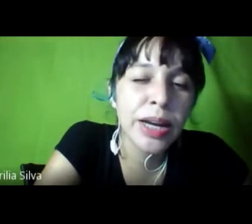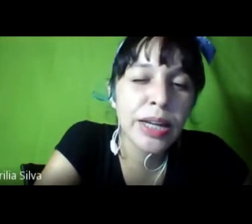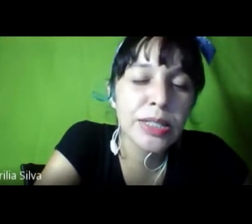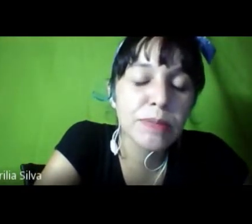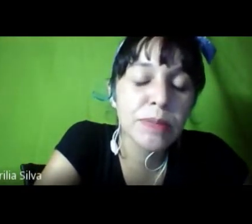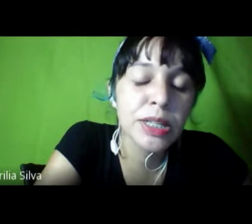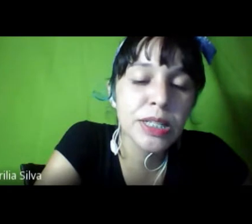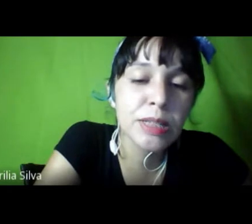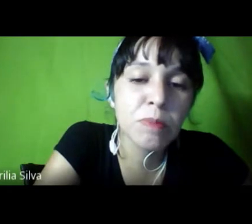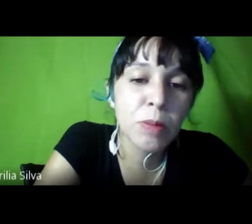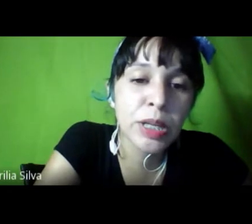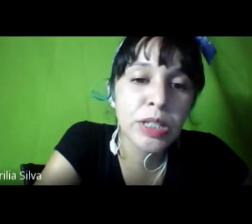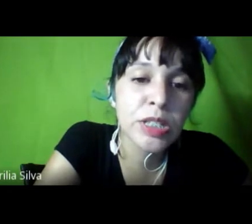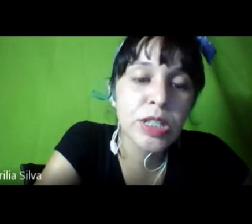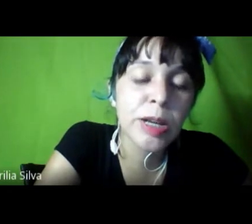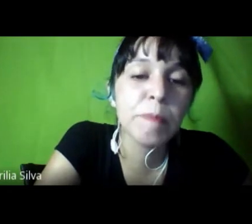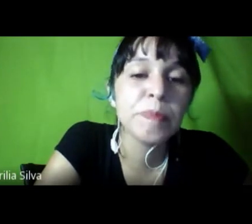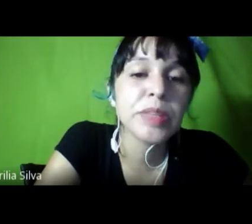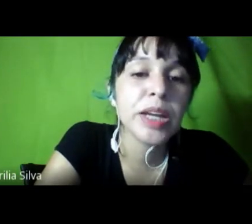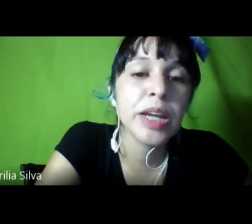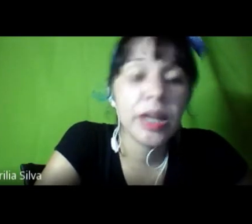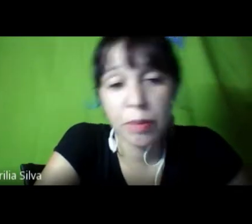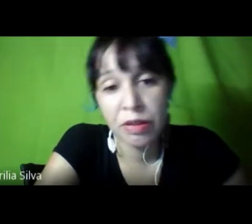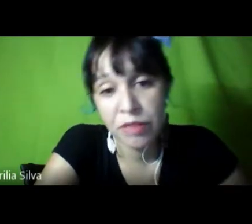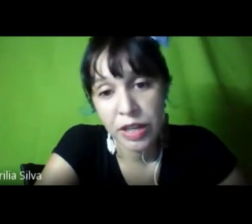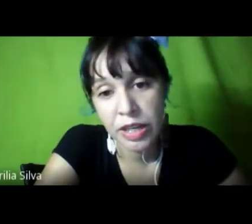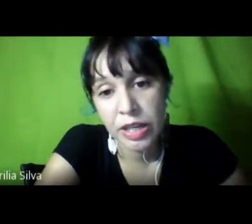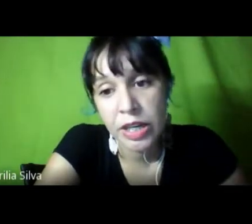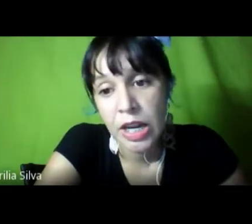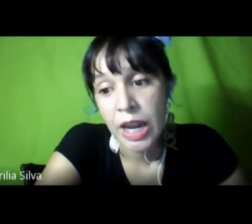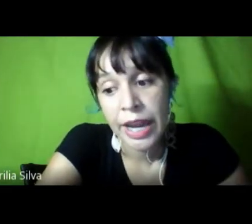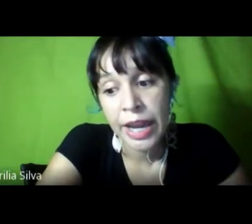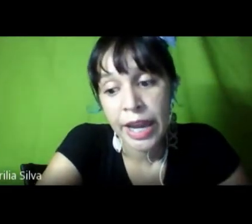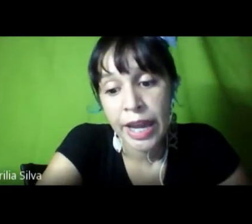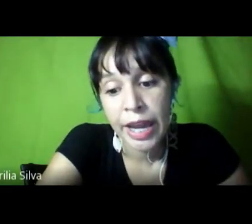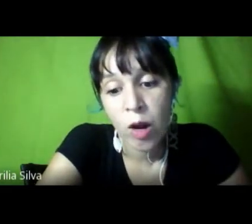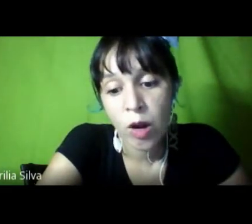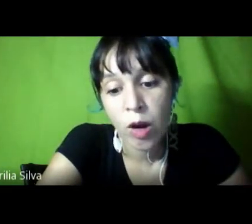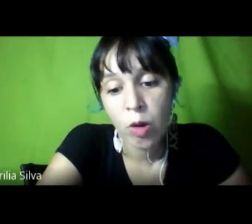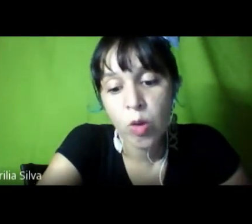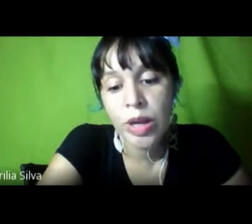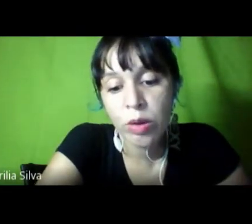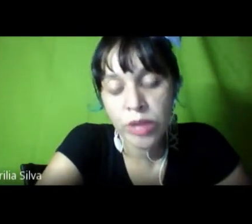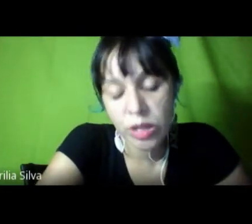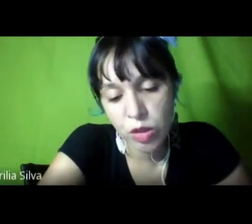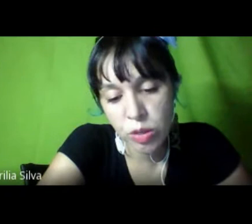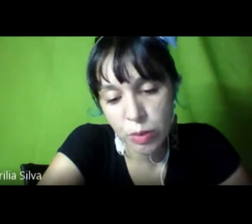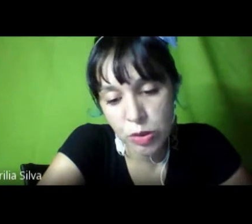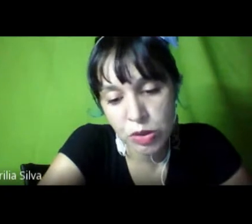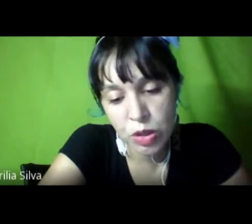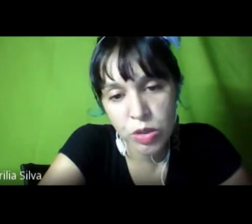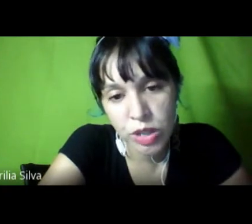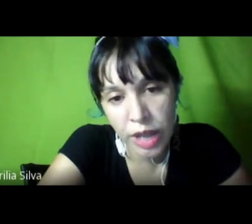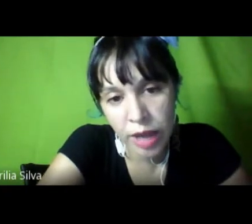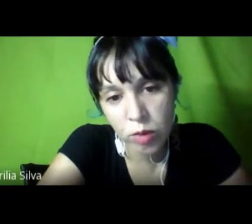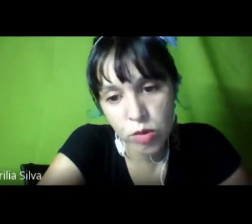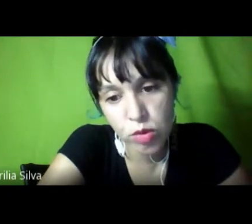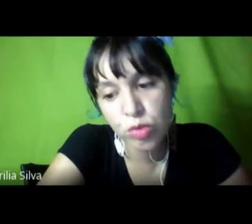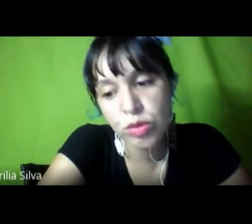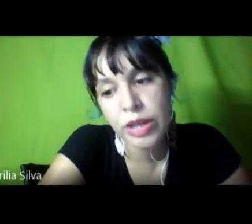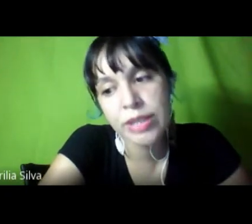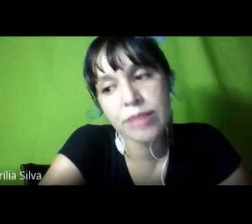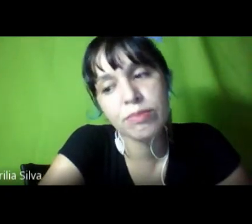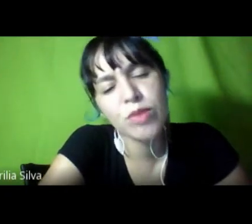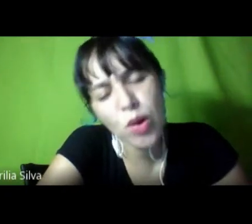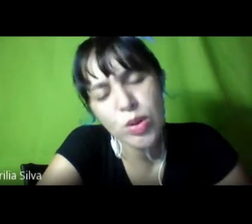muito demais, principalmente na periferia. O que acontece muito são pessoas que consideram o